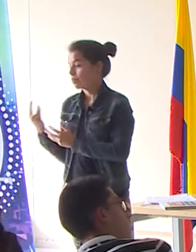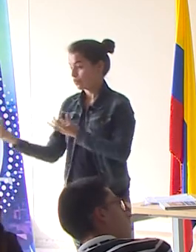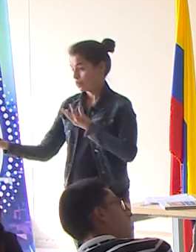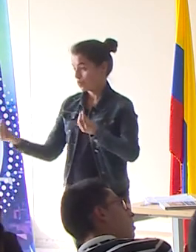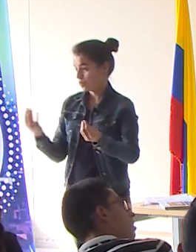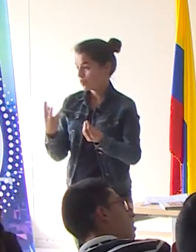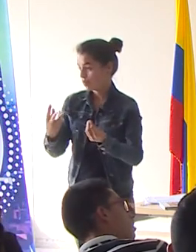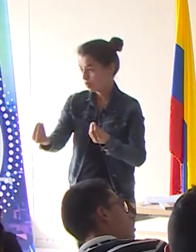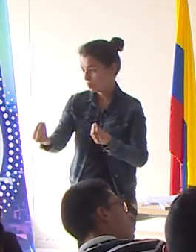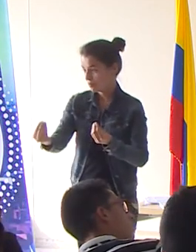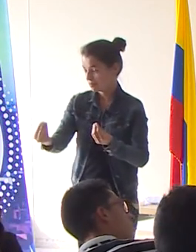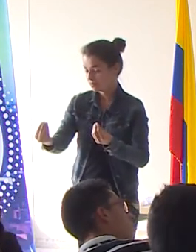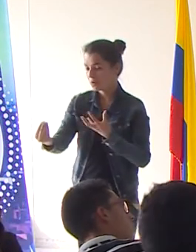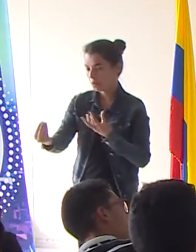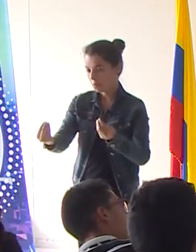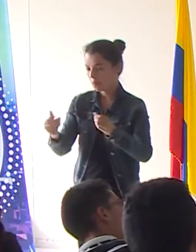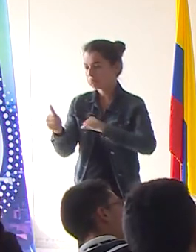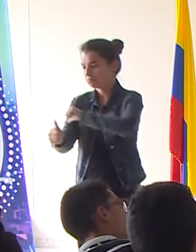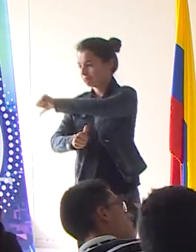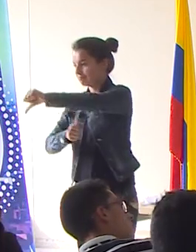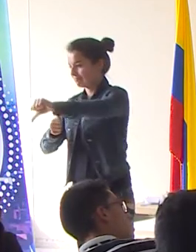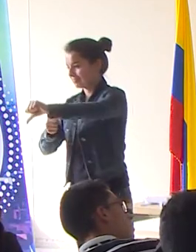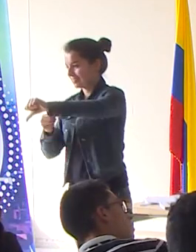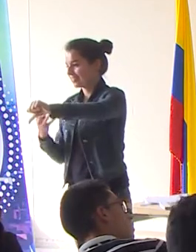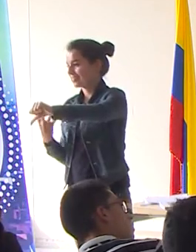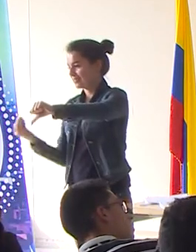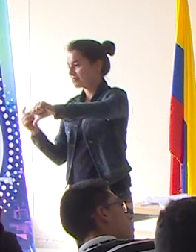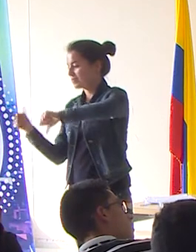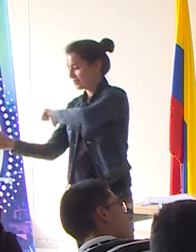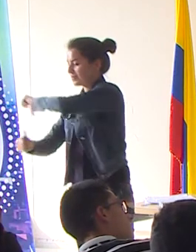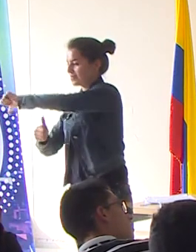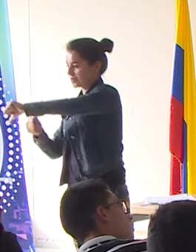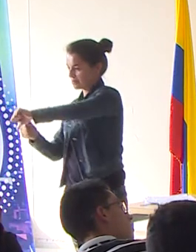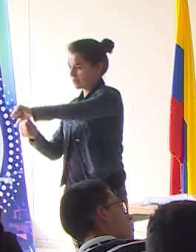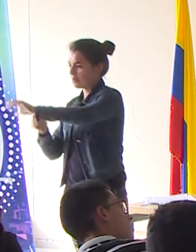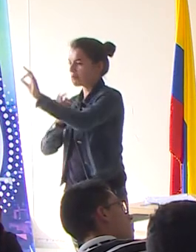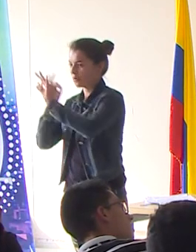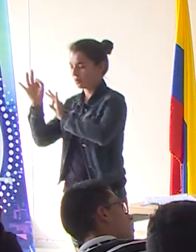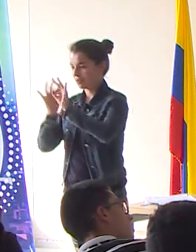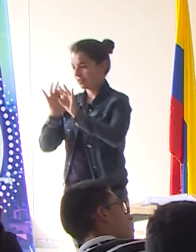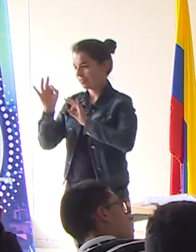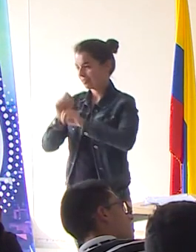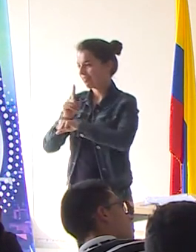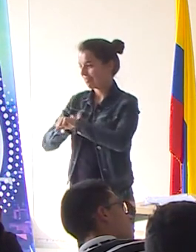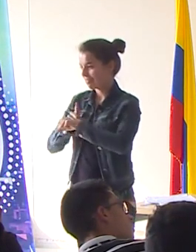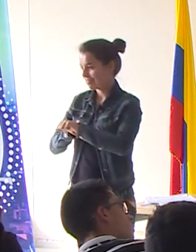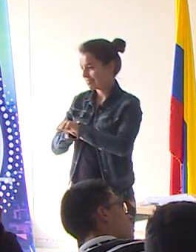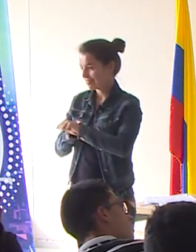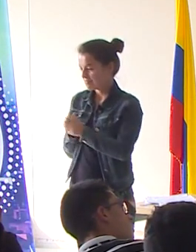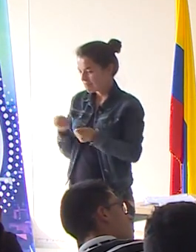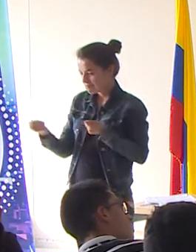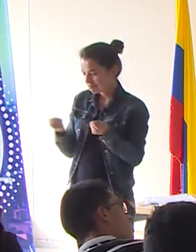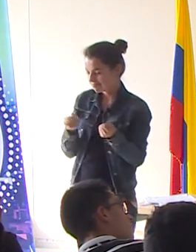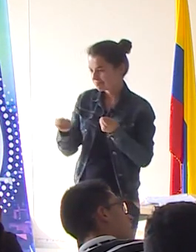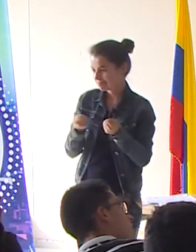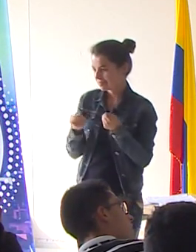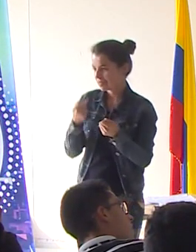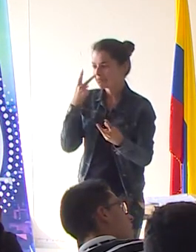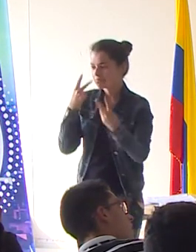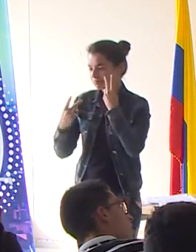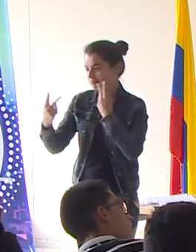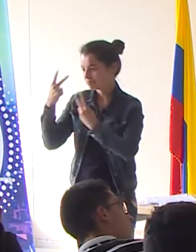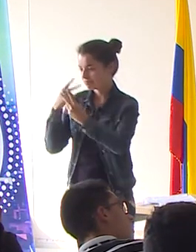vayan rotando de manera organizada un poco digamos que manteniendo la regularidad en el tiempo para poder visitar